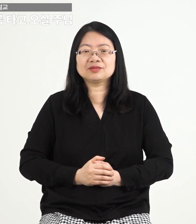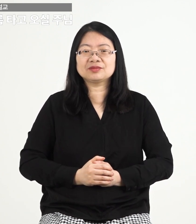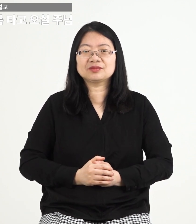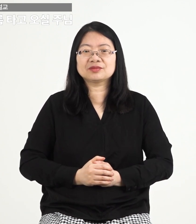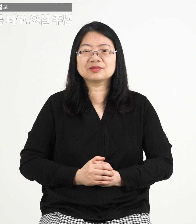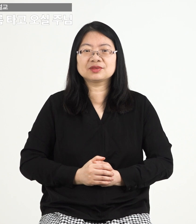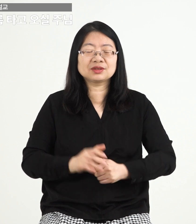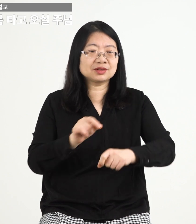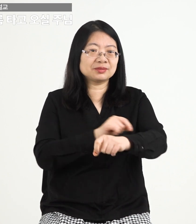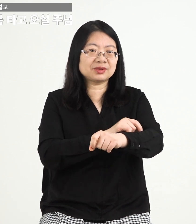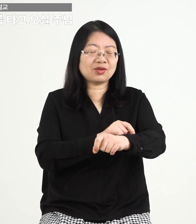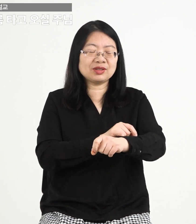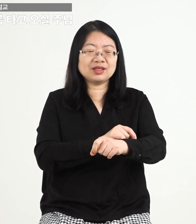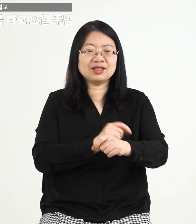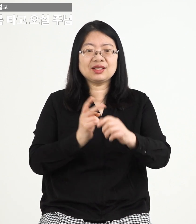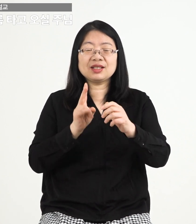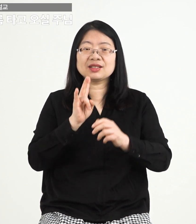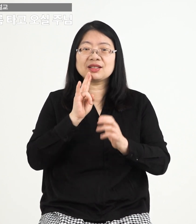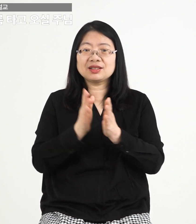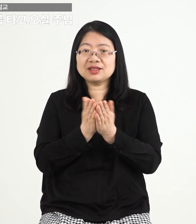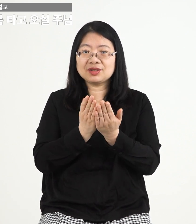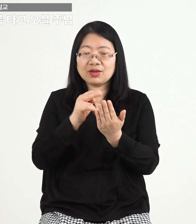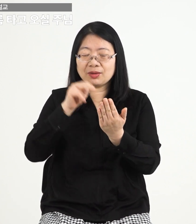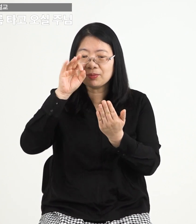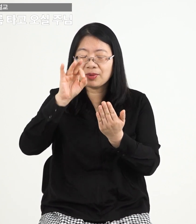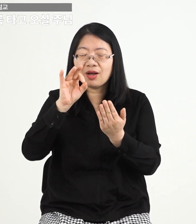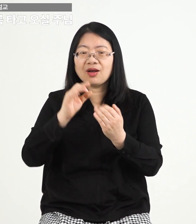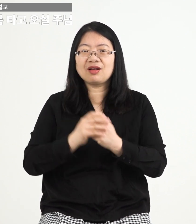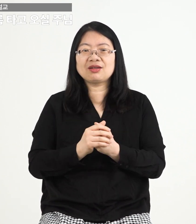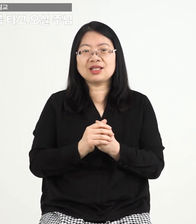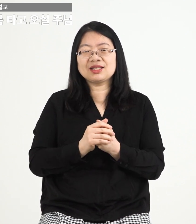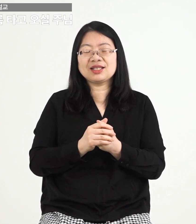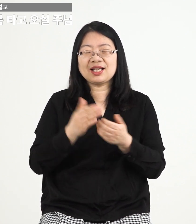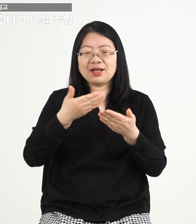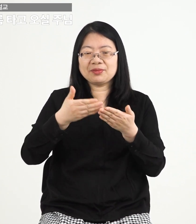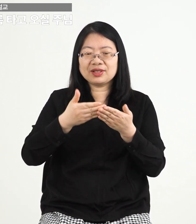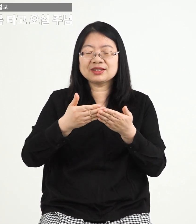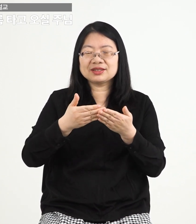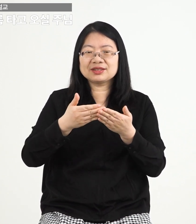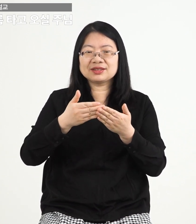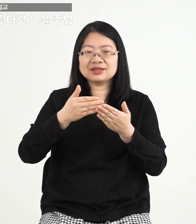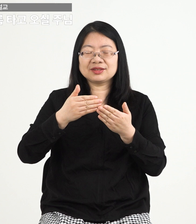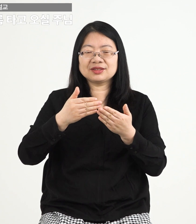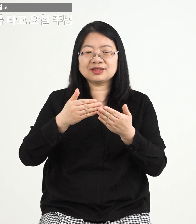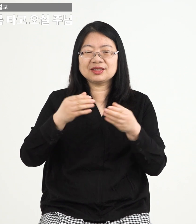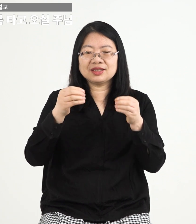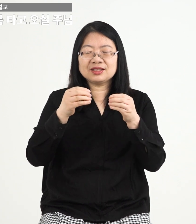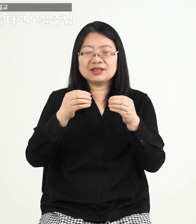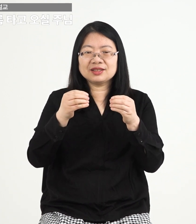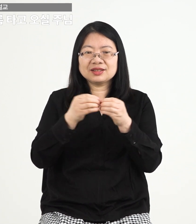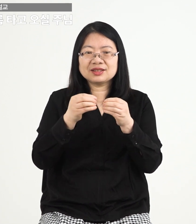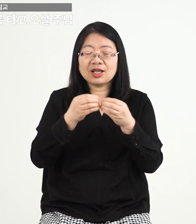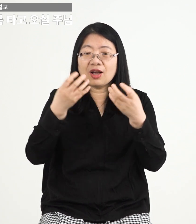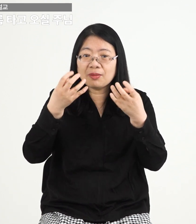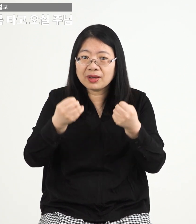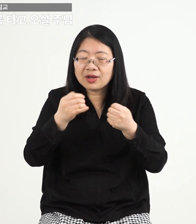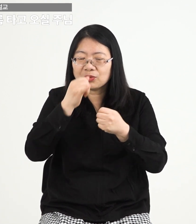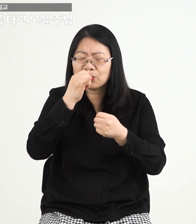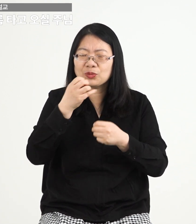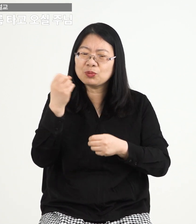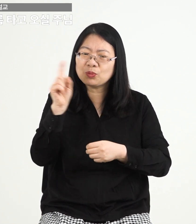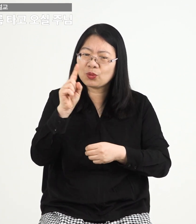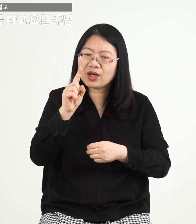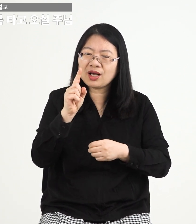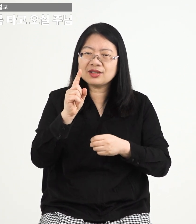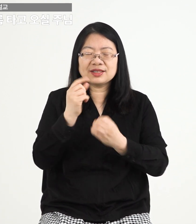성경 특별히 계시록 같은 경우에는 이미지 그림이 많고 기호 같은 공식이 많고 하다 보니까